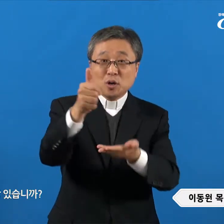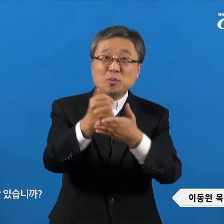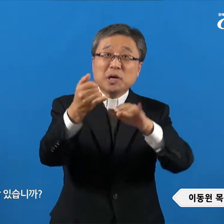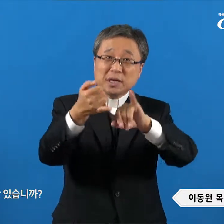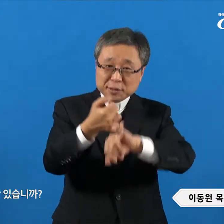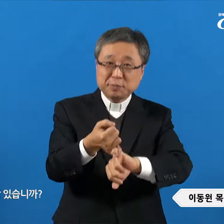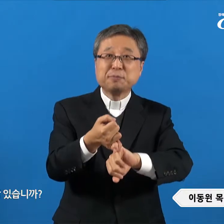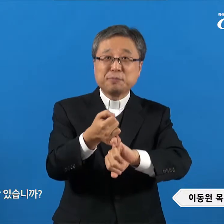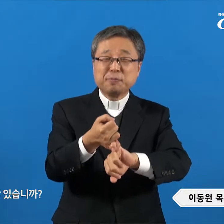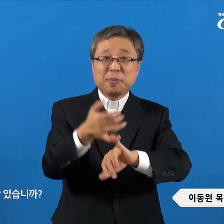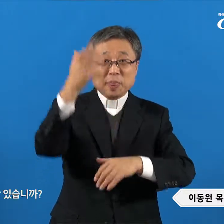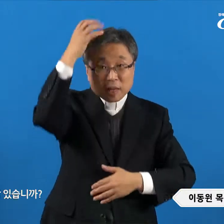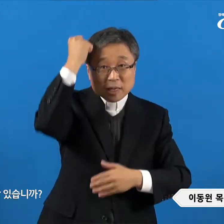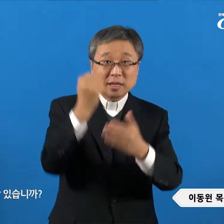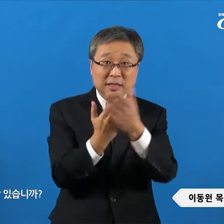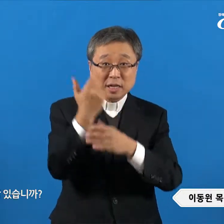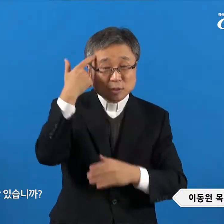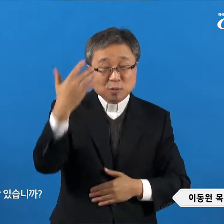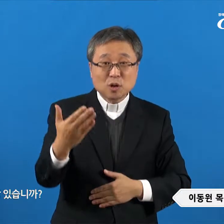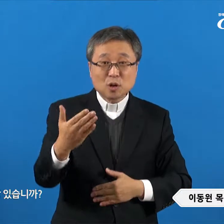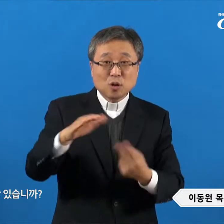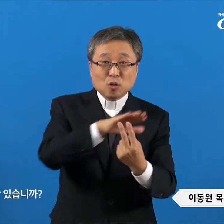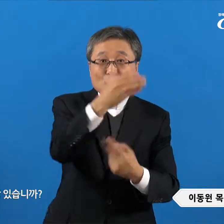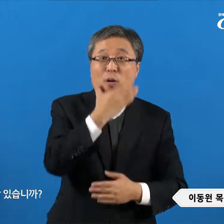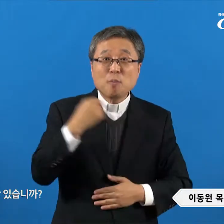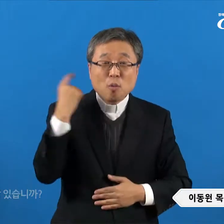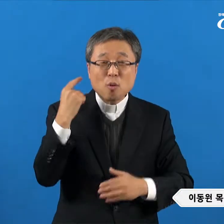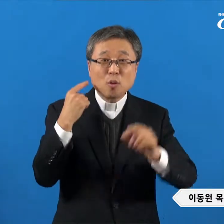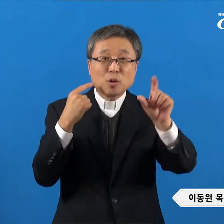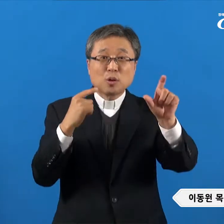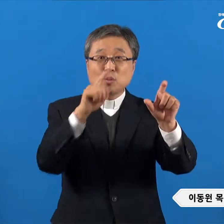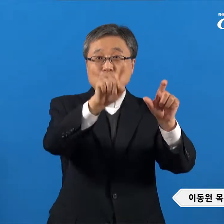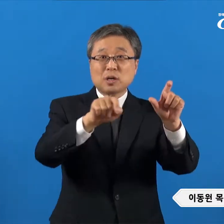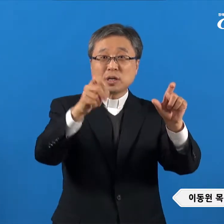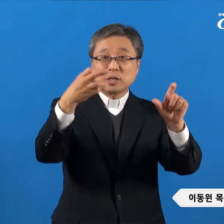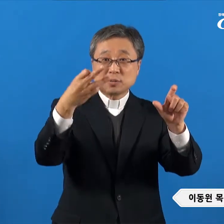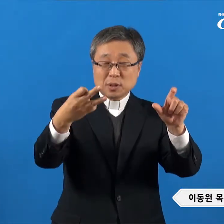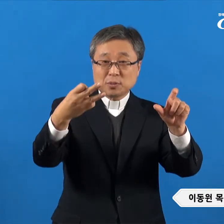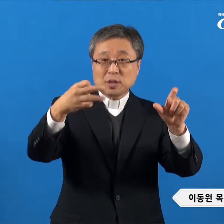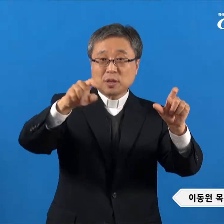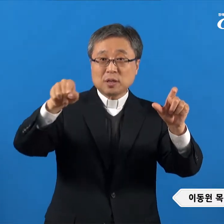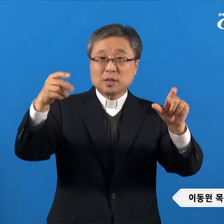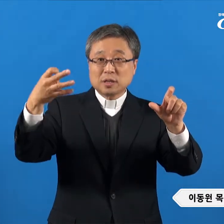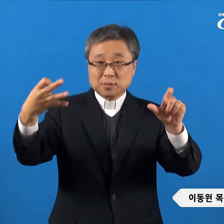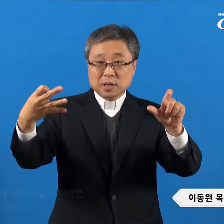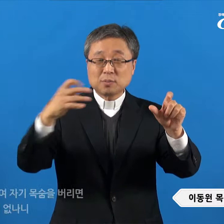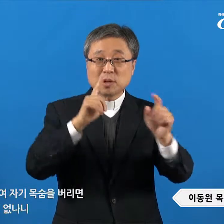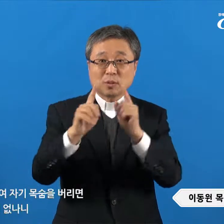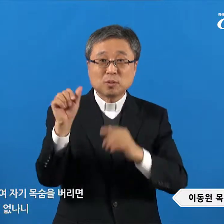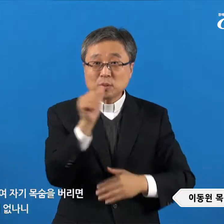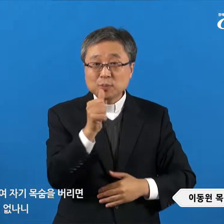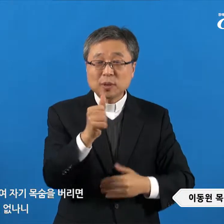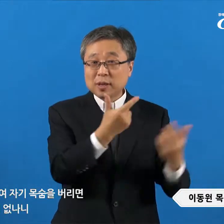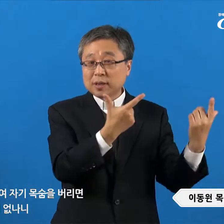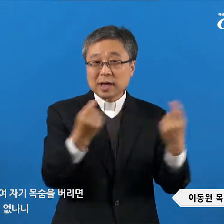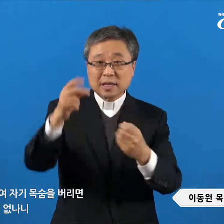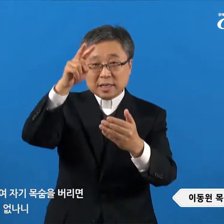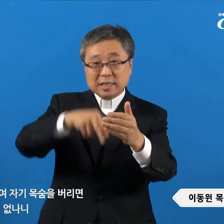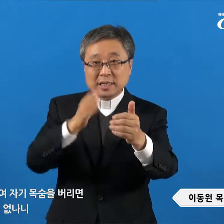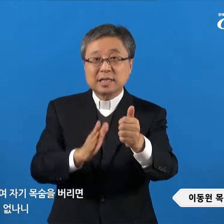약속을 기억나십니까? 요한복음 15장 13절 14절의 말씀을 소개합니다. 같이 한번 읽겠습니다.